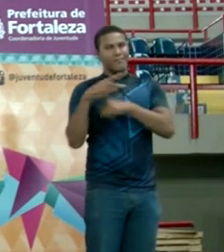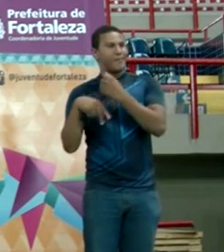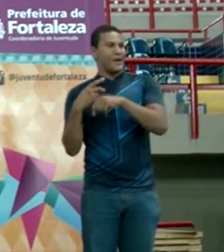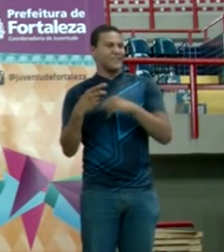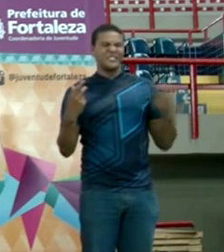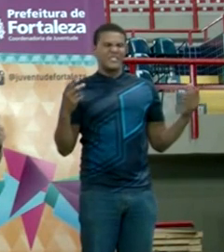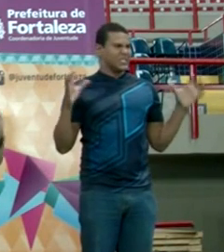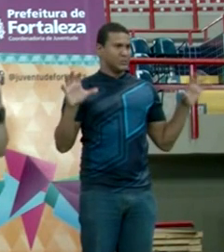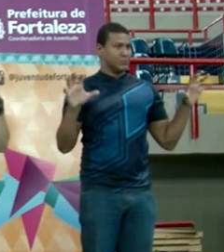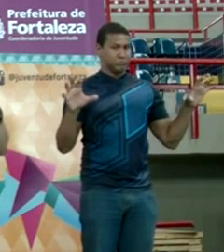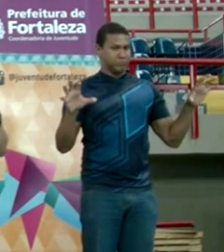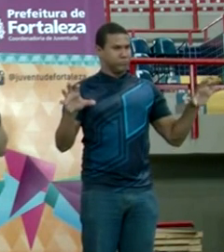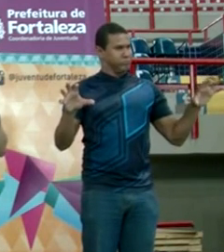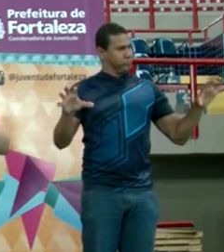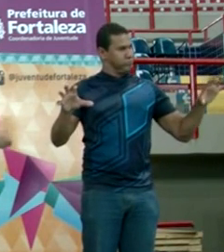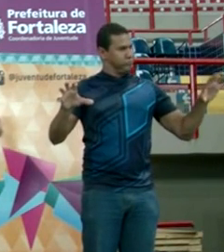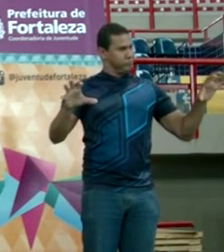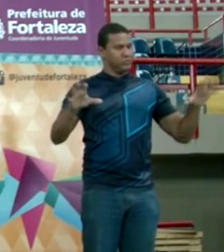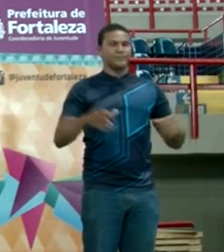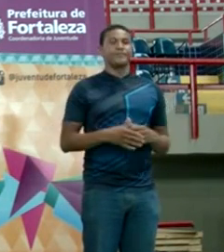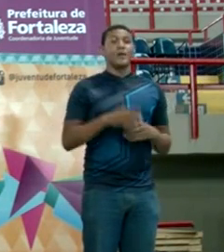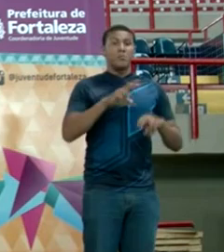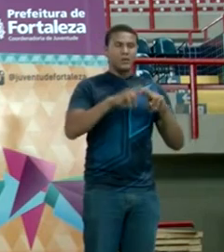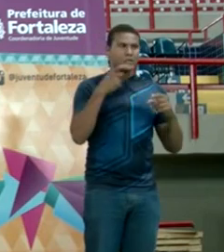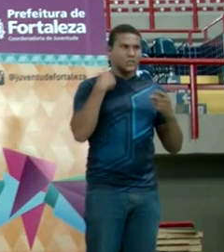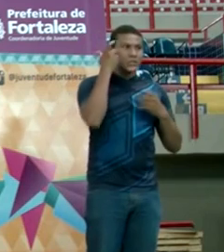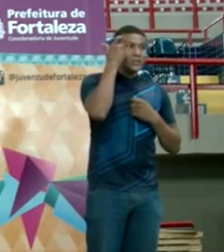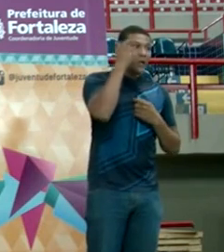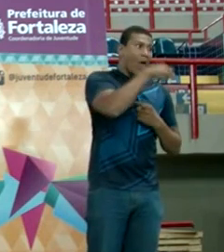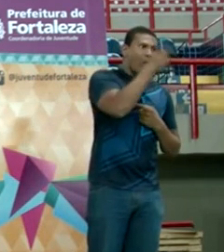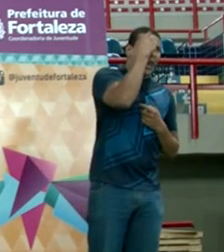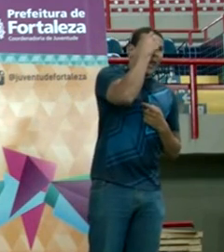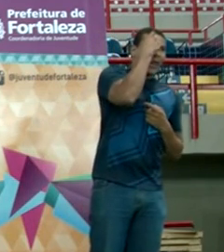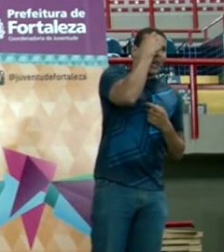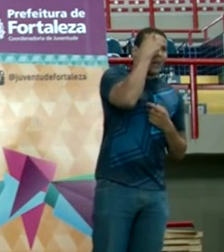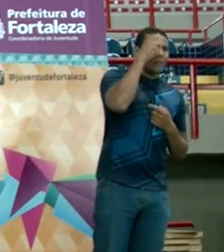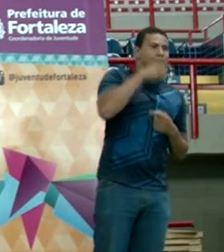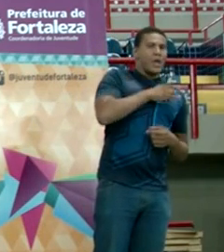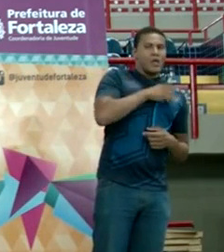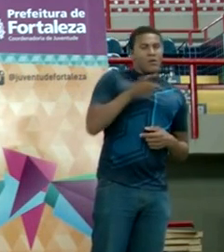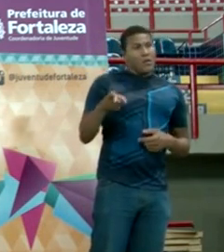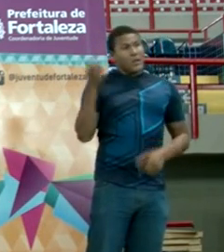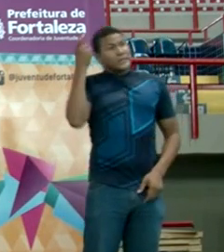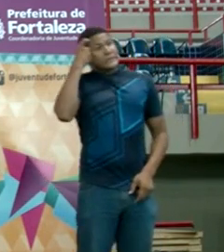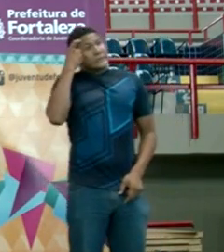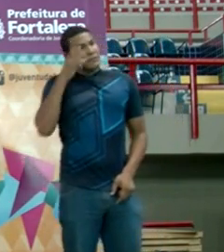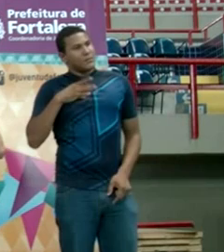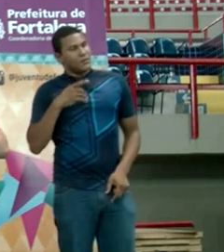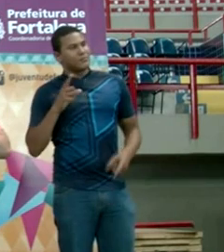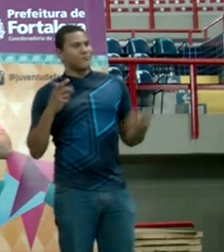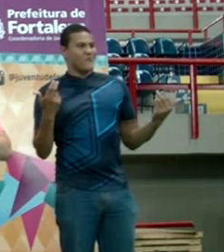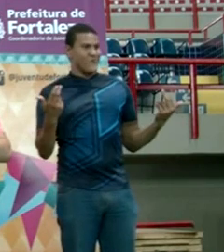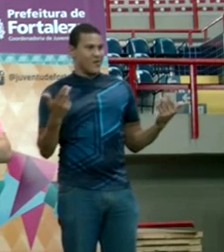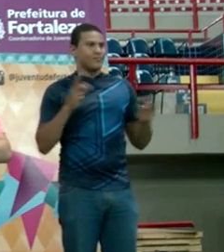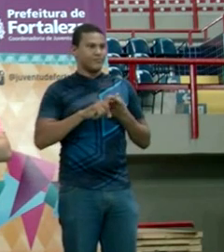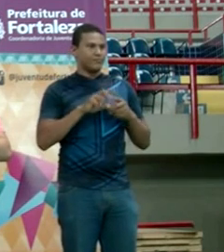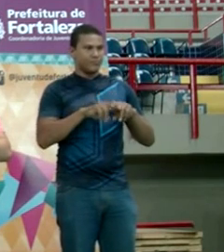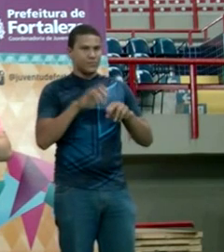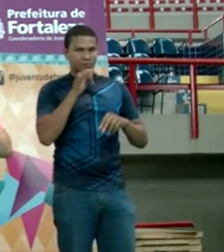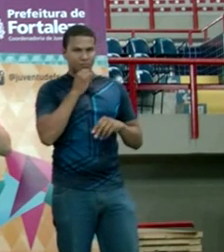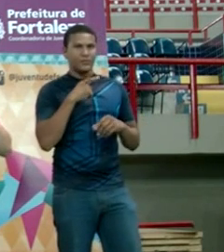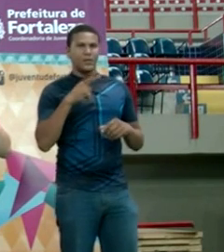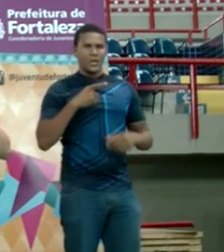pela paranoia de que vai haver a terceira guerra, pela repressão dos dois lados e pela corrida nuclear,